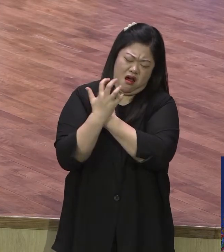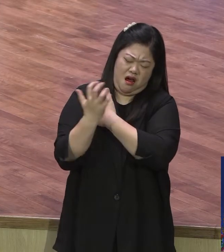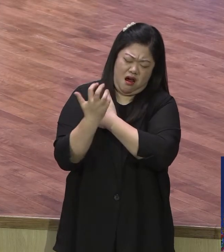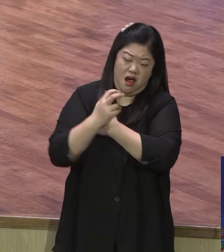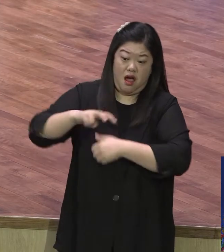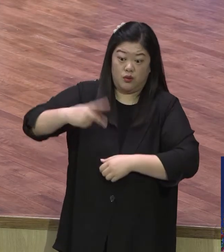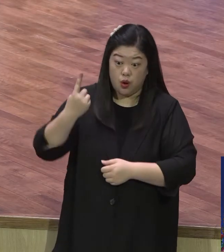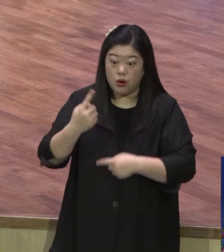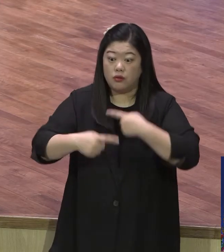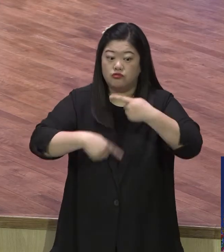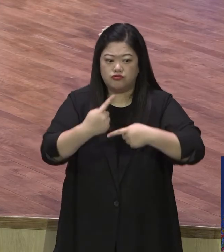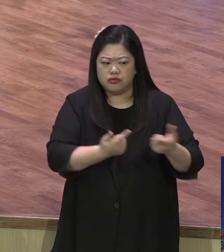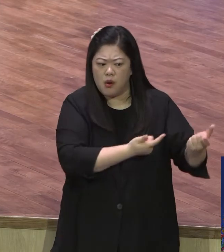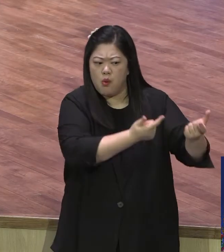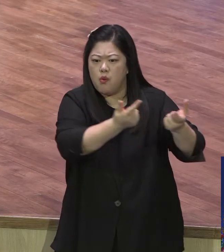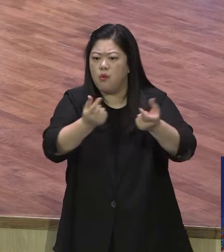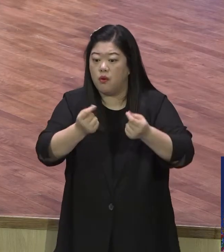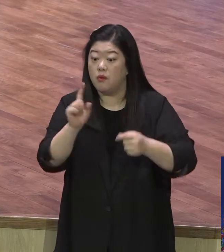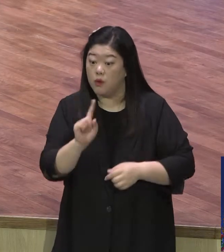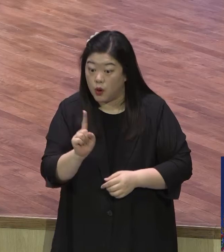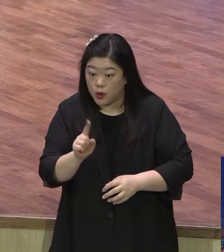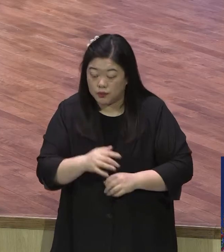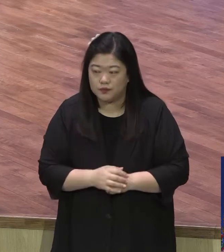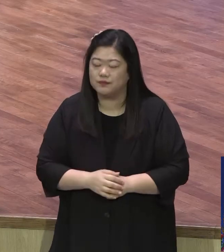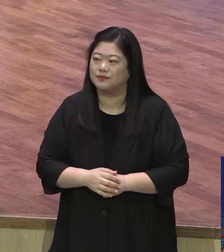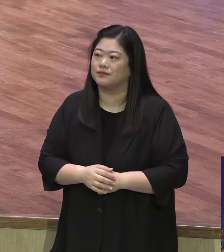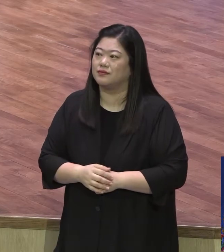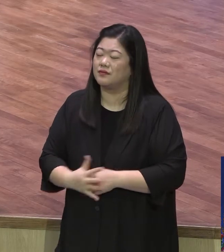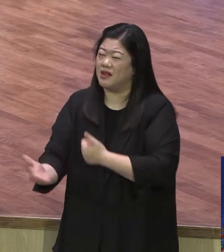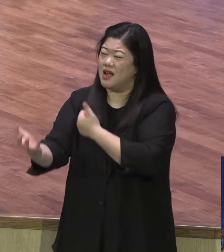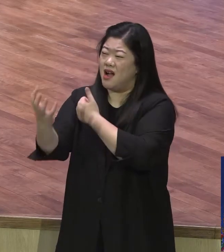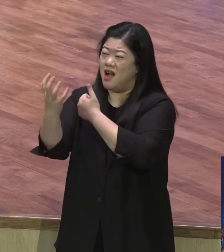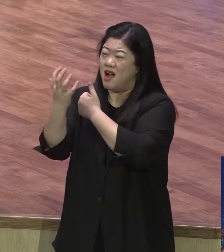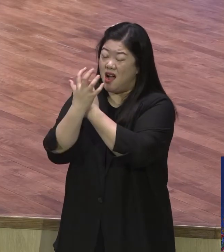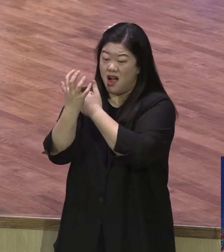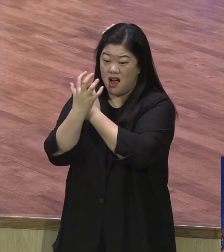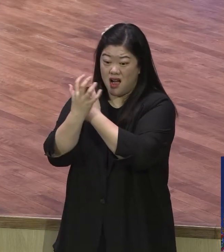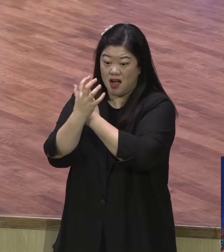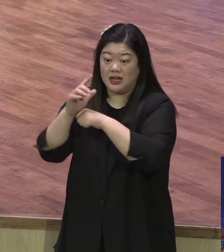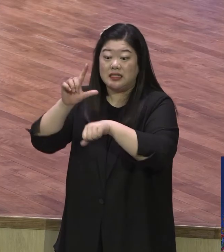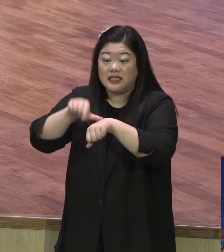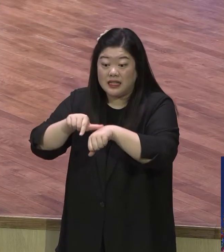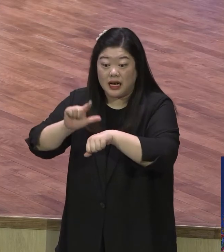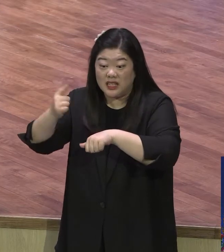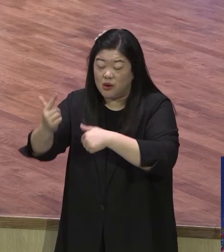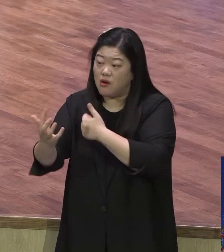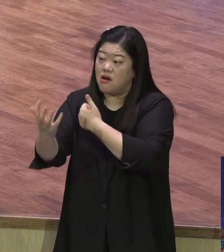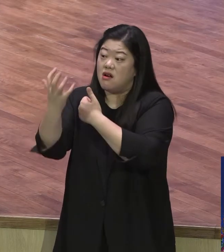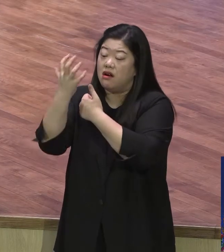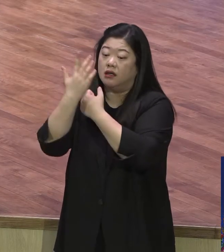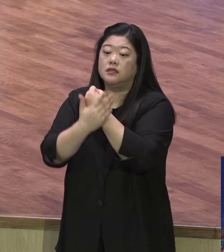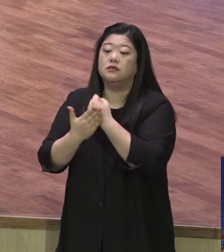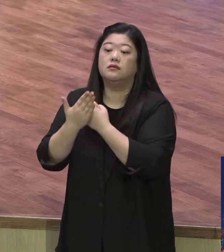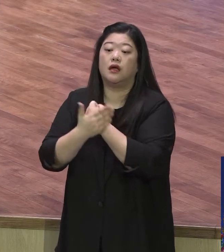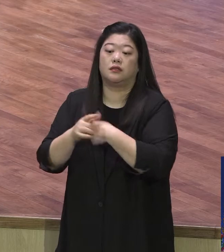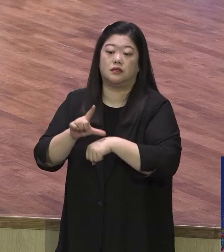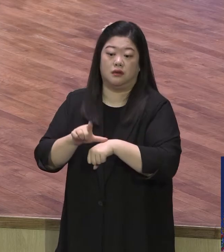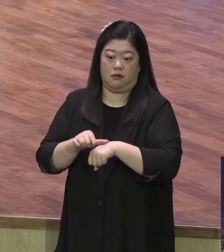말했다고 합니다 자 은혜의 시간이 다시 돌아왔습니다 빗박이 시작된다는 걸 알 때